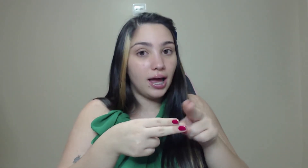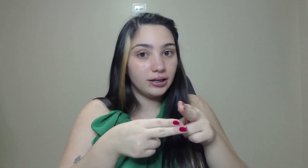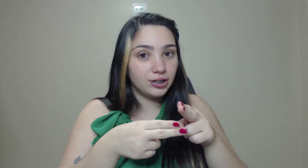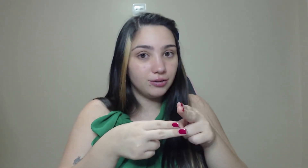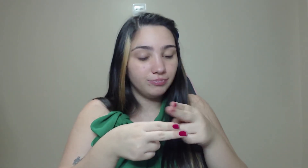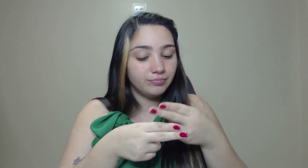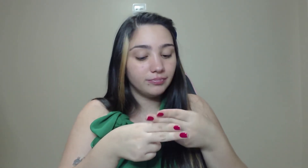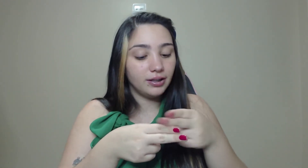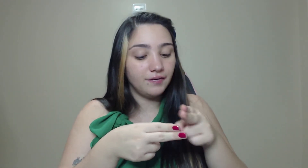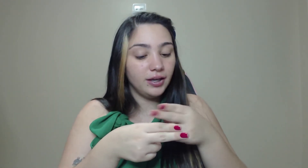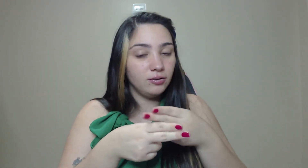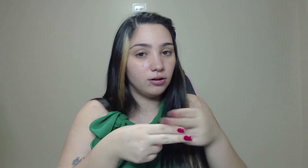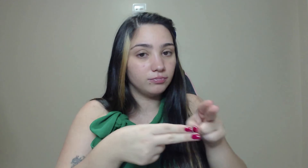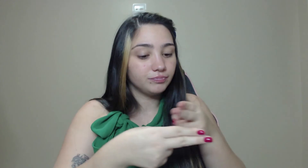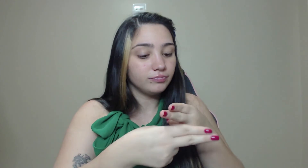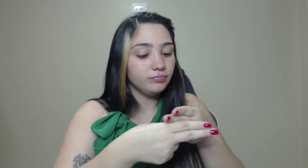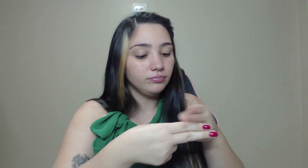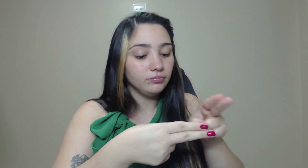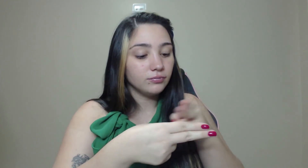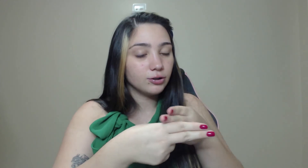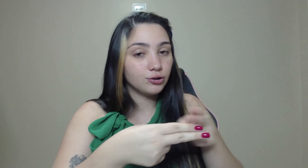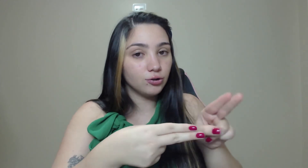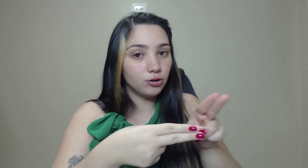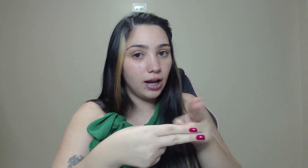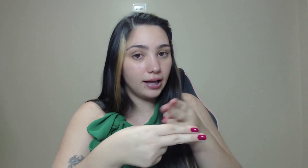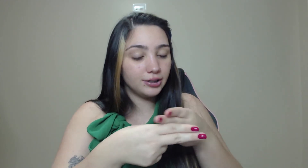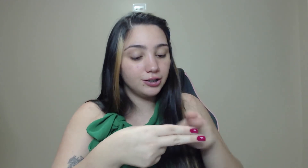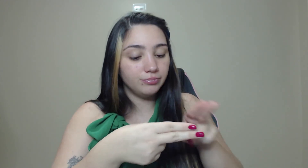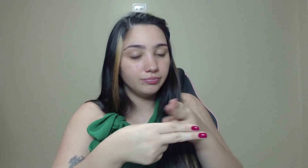chocolate, tá vendo, ó? Chocolate.